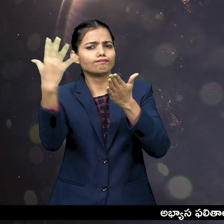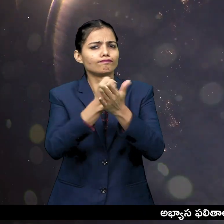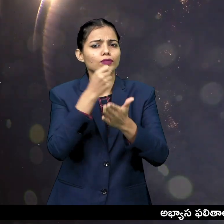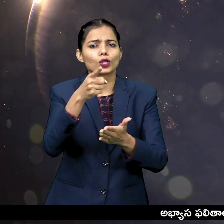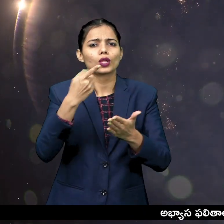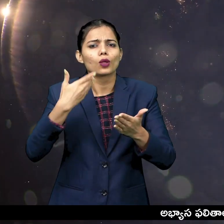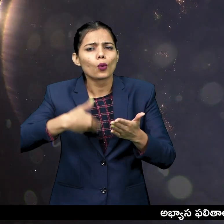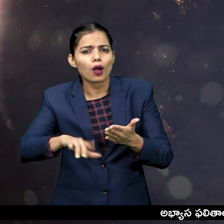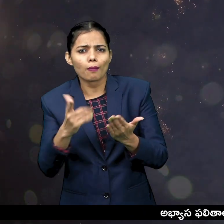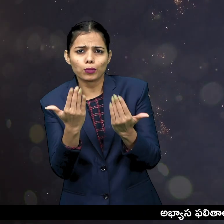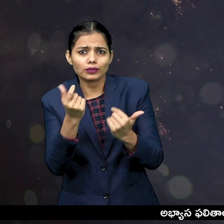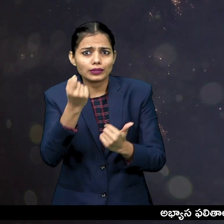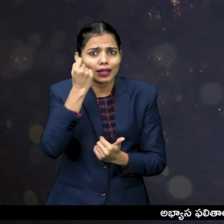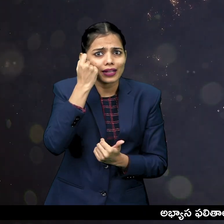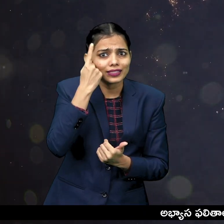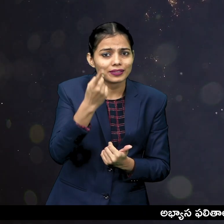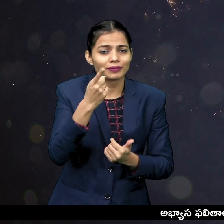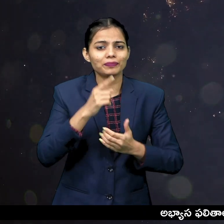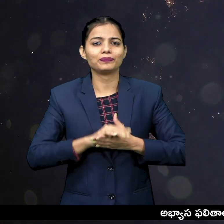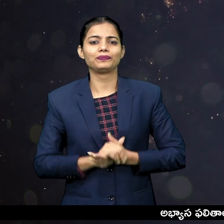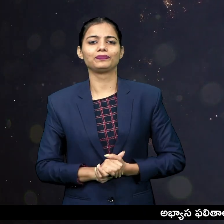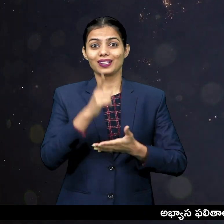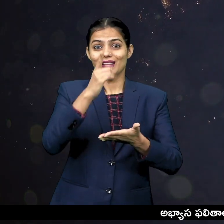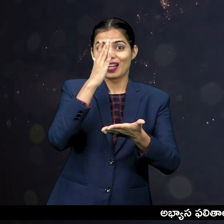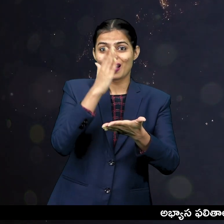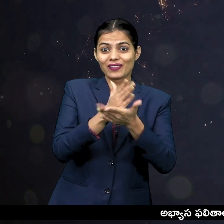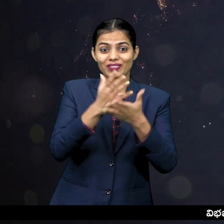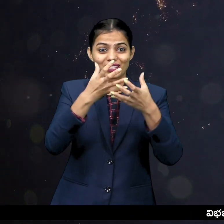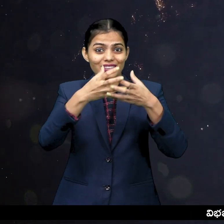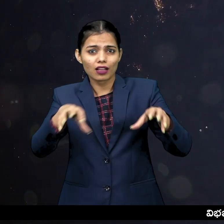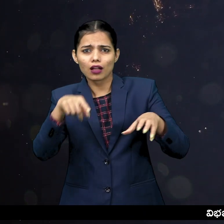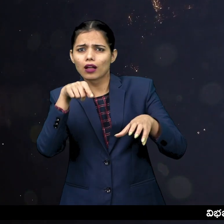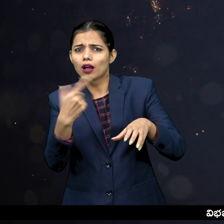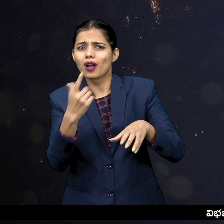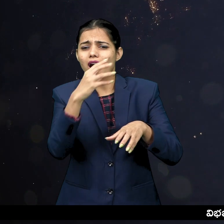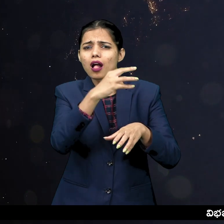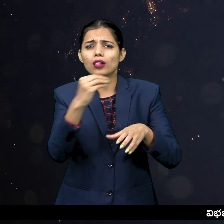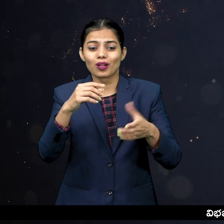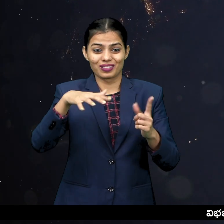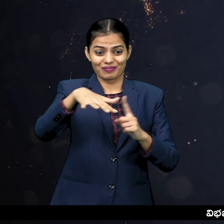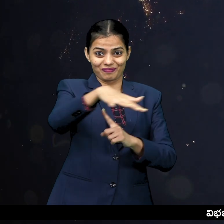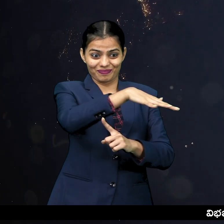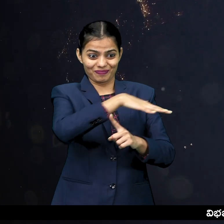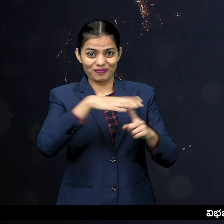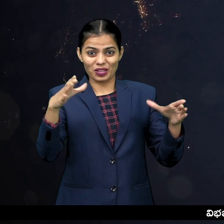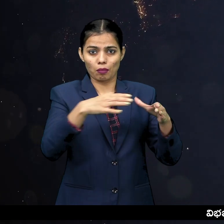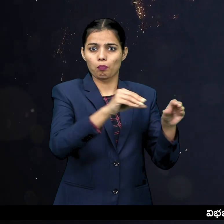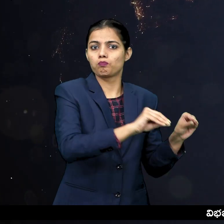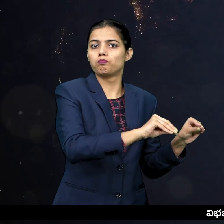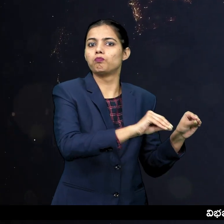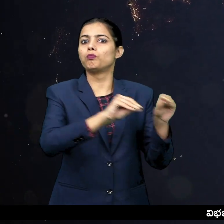అభ్యాస ఫలితాలు మీరు అర్థం చేసుకోగలరు. 1. విభజన మరియు వలస.